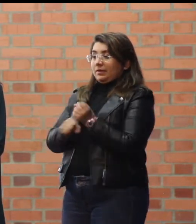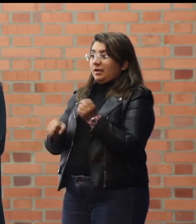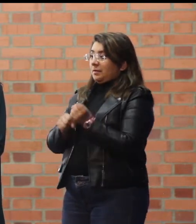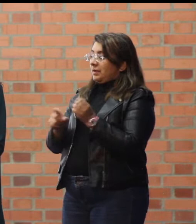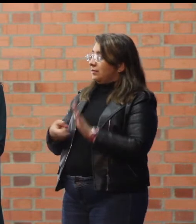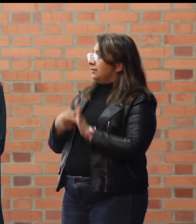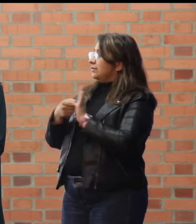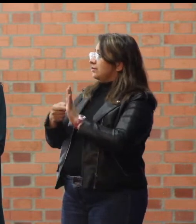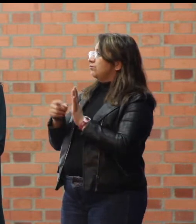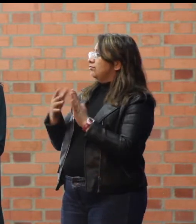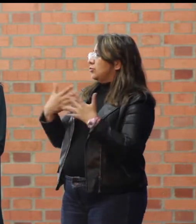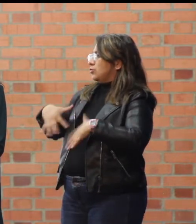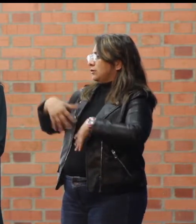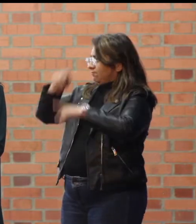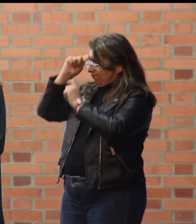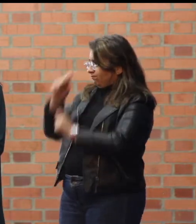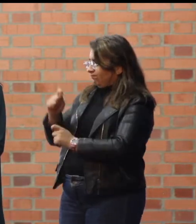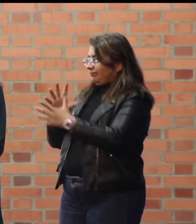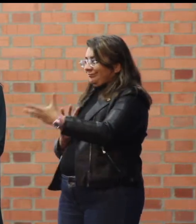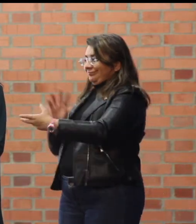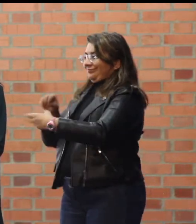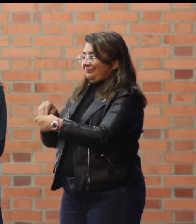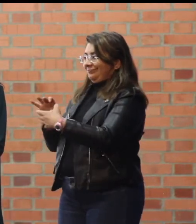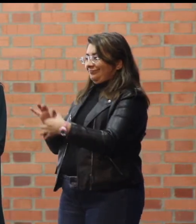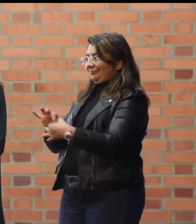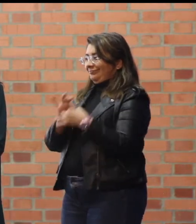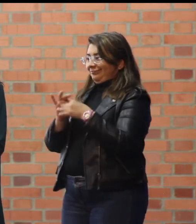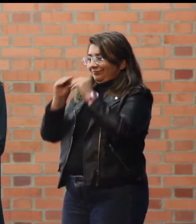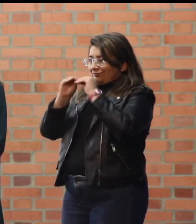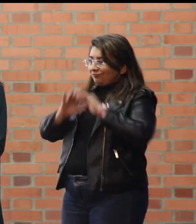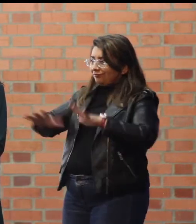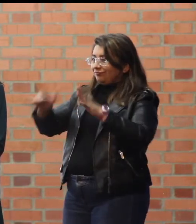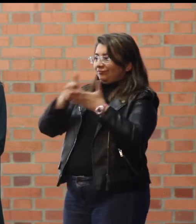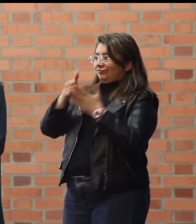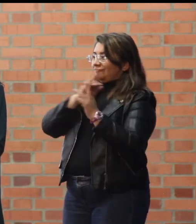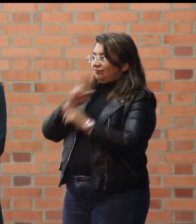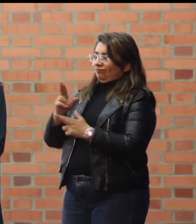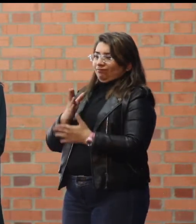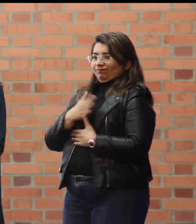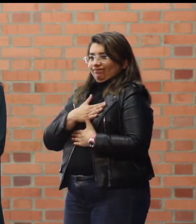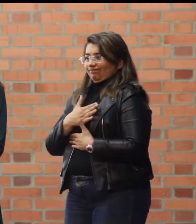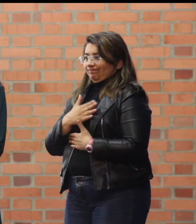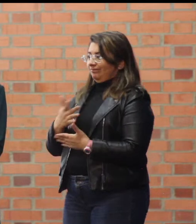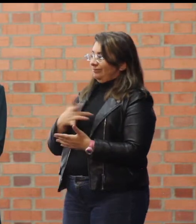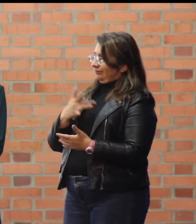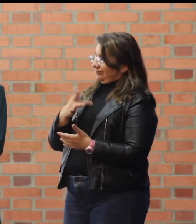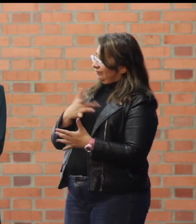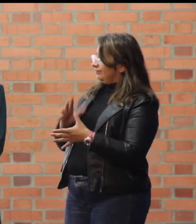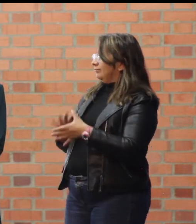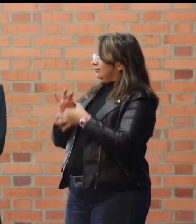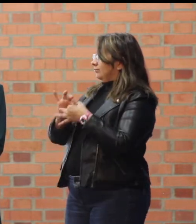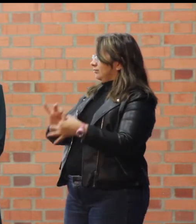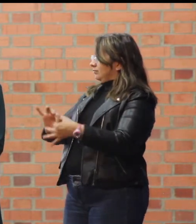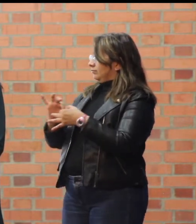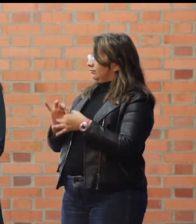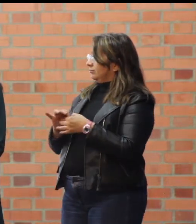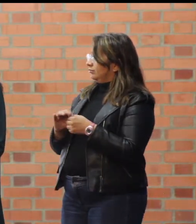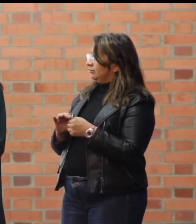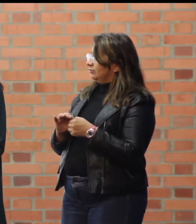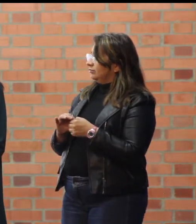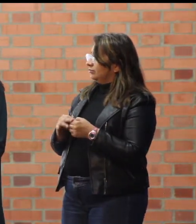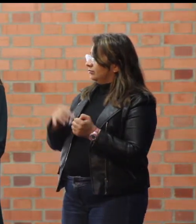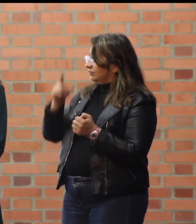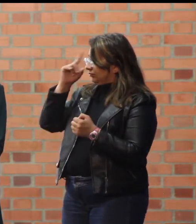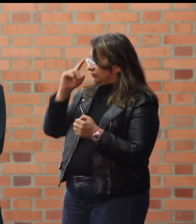Es un honor hacer parte de este lanzamiento al del premio de luz ibartenberg Pues nos